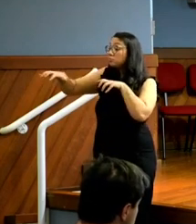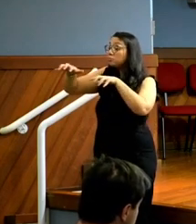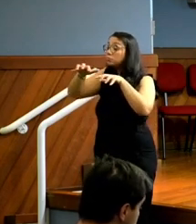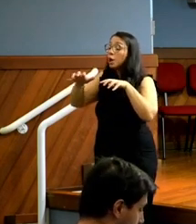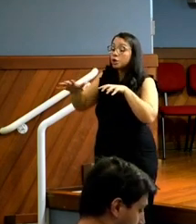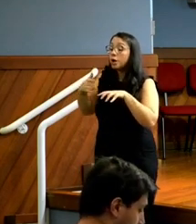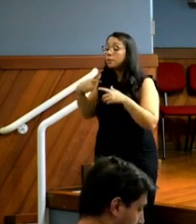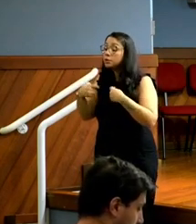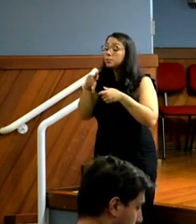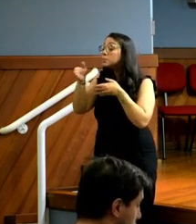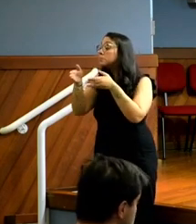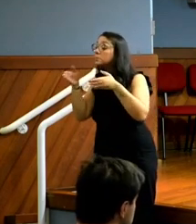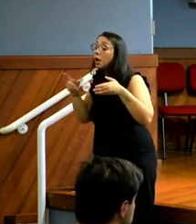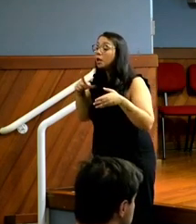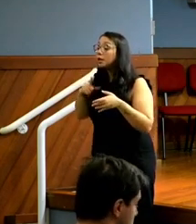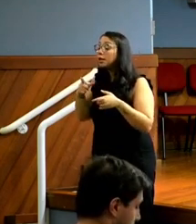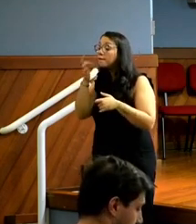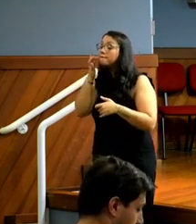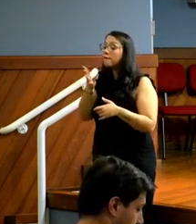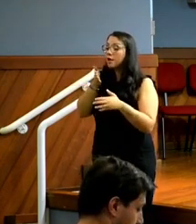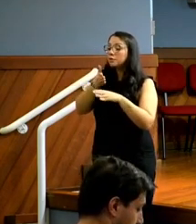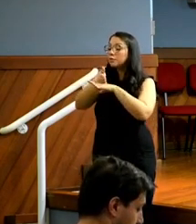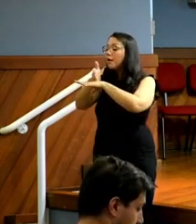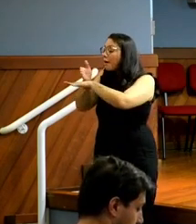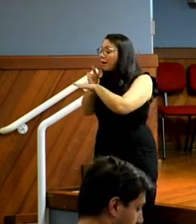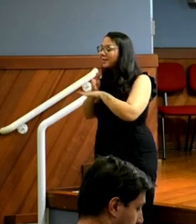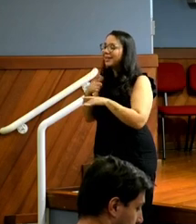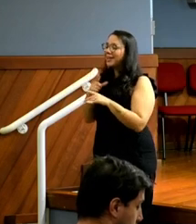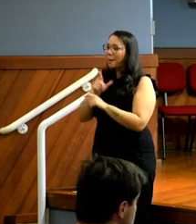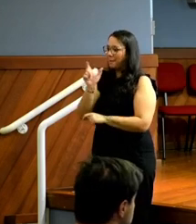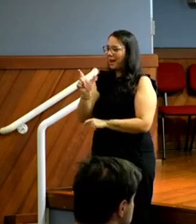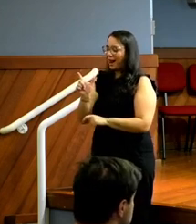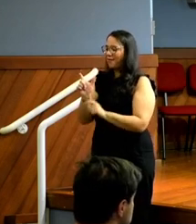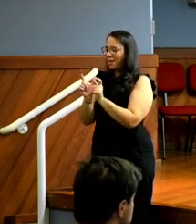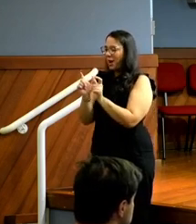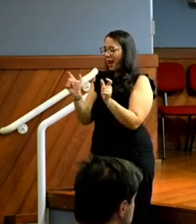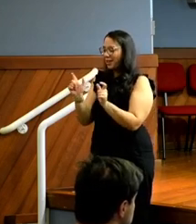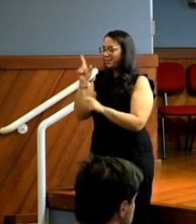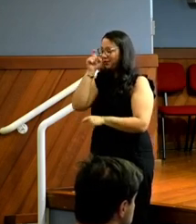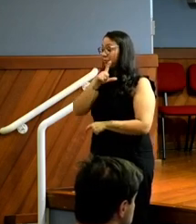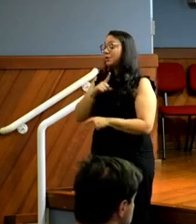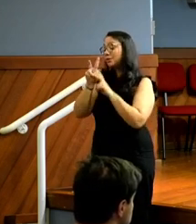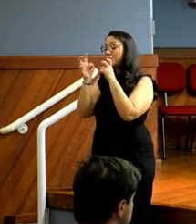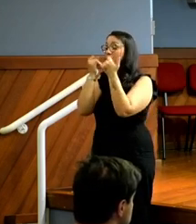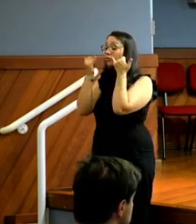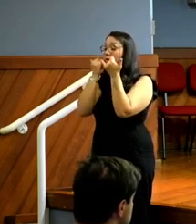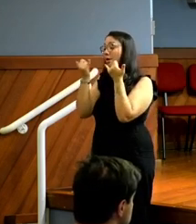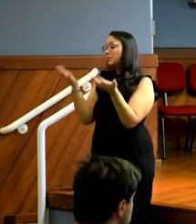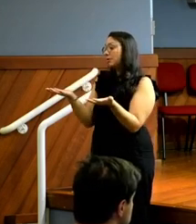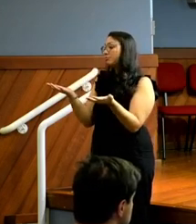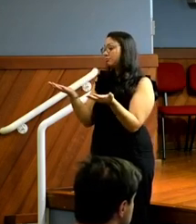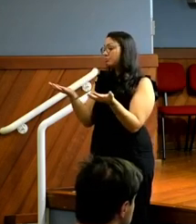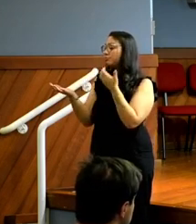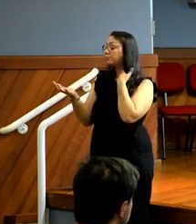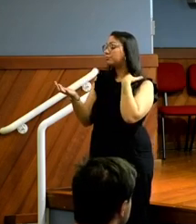ter essa interoperabilidade, conseguir falar, tem que falar devagar, né? Dos dados. Né? Então, assim, prevê que a gente tem que